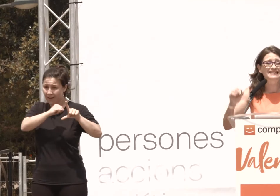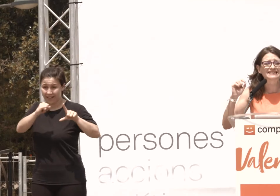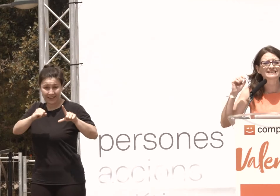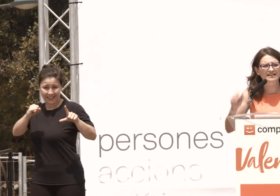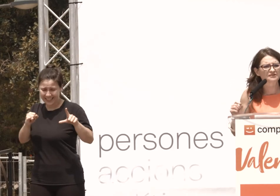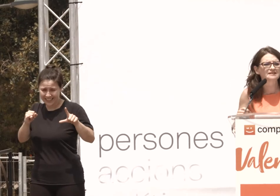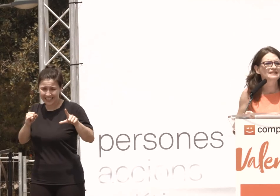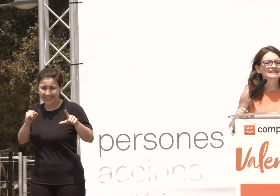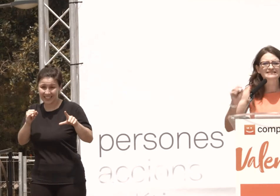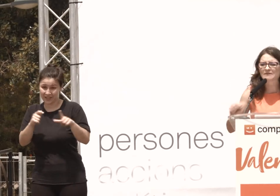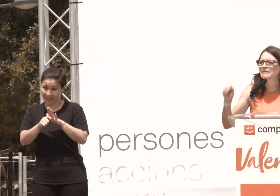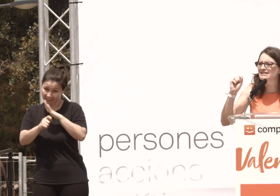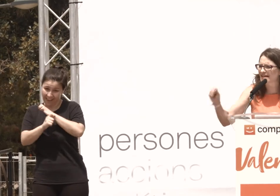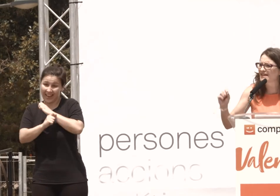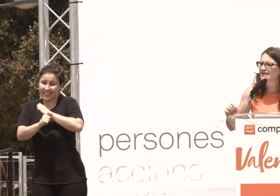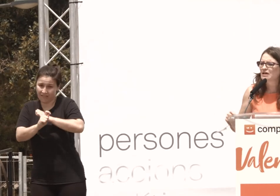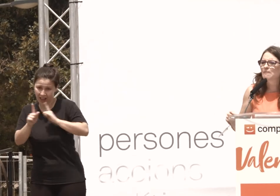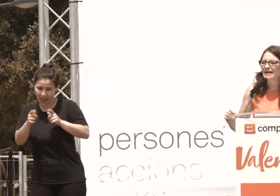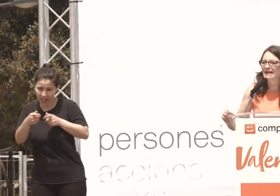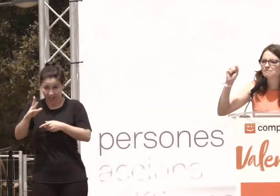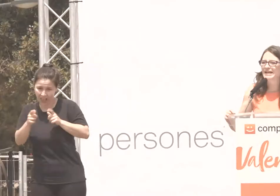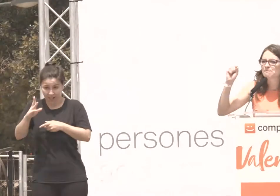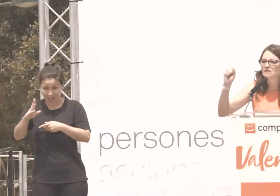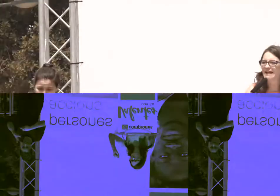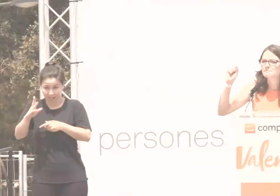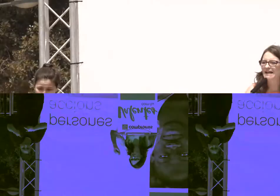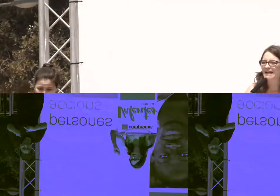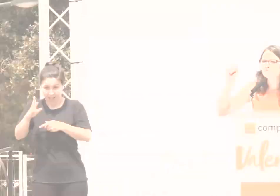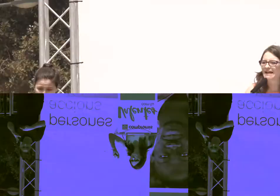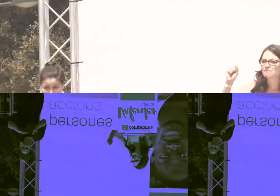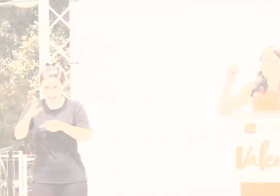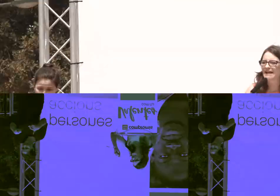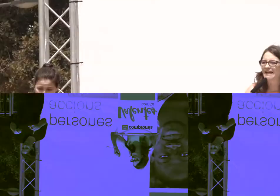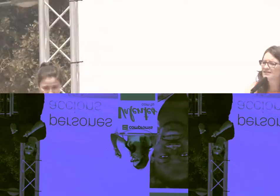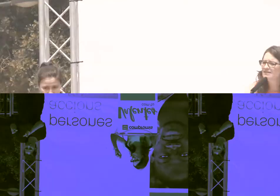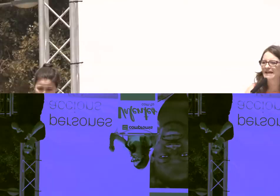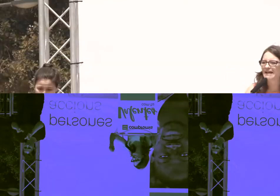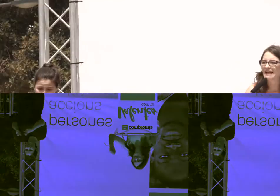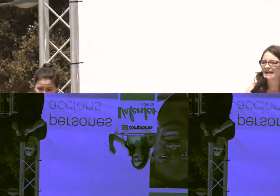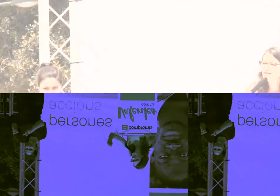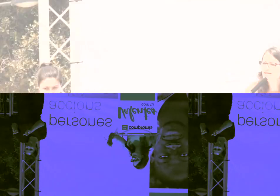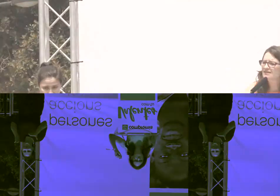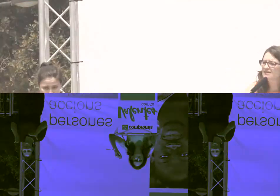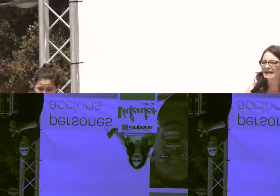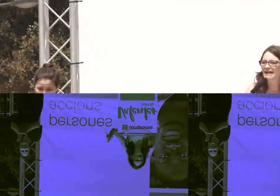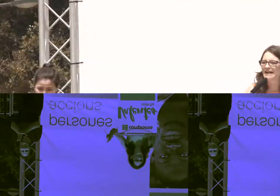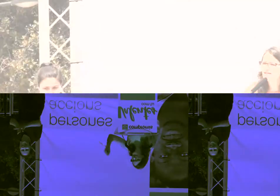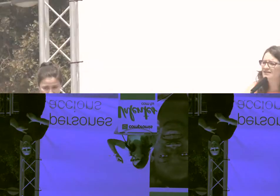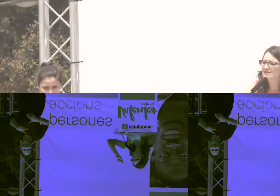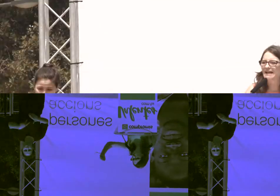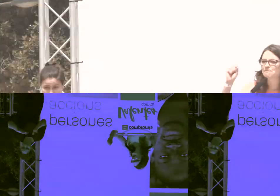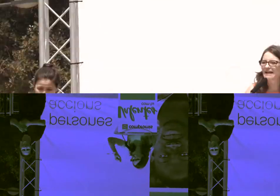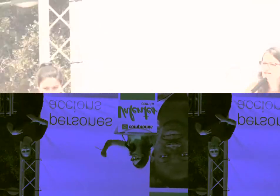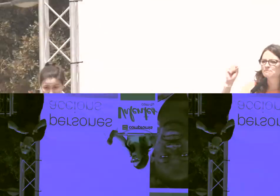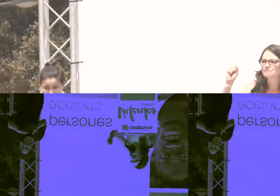dit, d'esta estafa que estava pensada per a desposseir a les classes populars i a les classes mitjanes i per a que uns